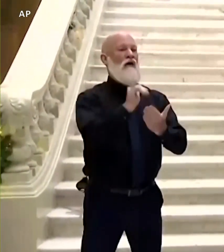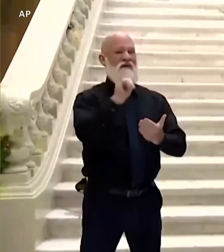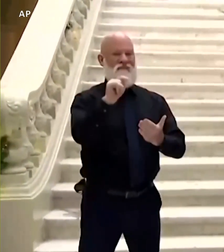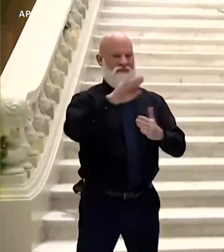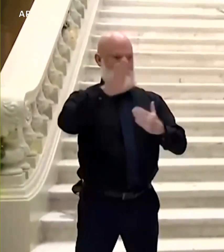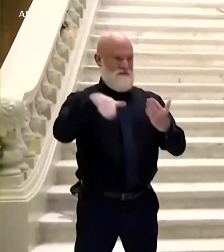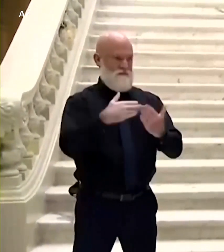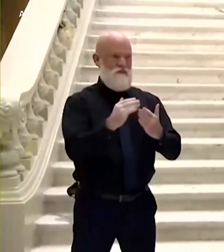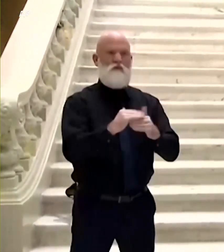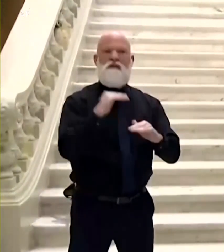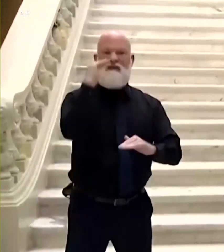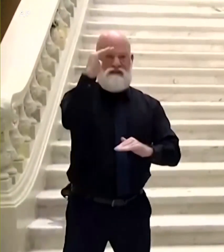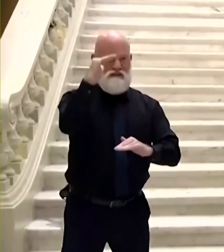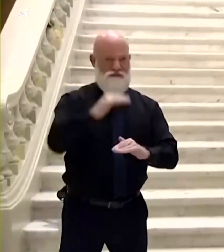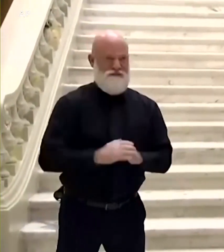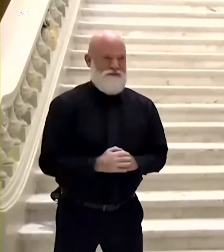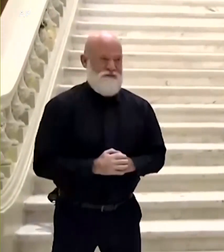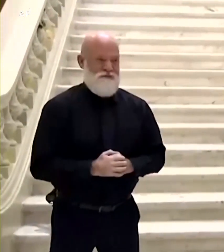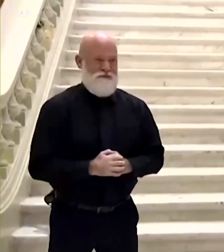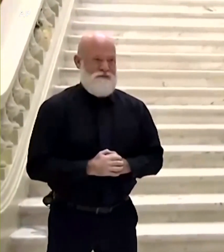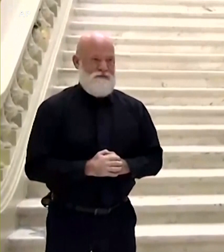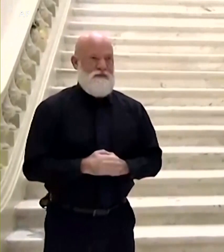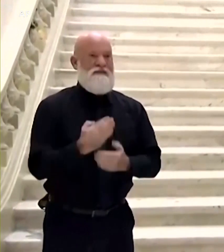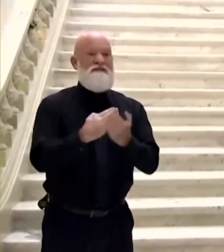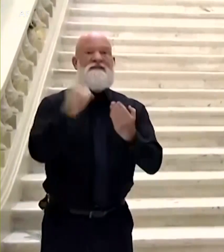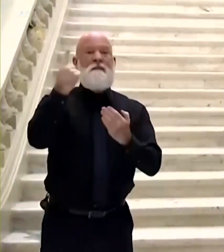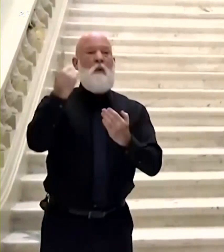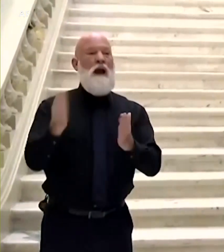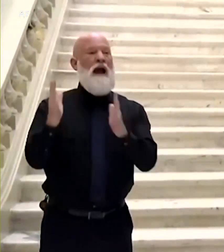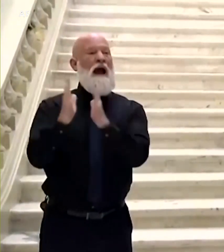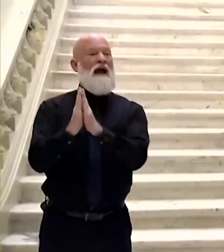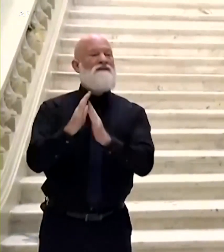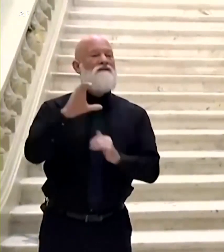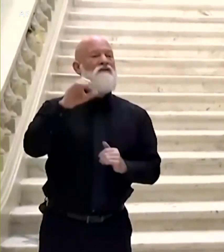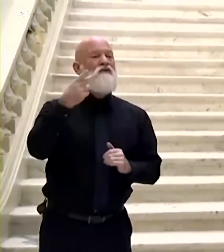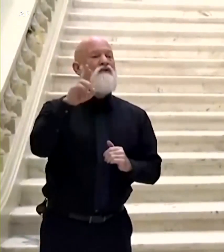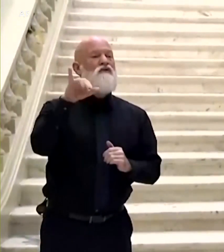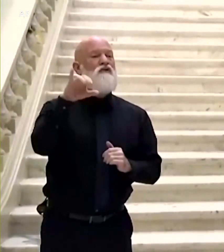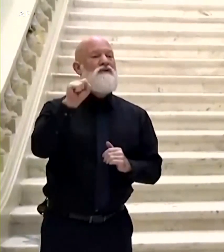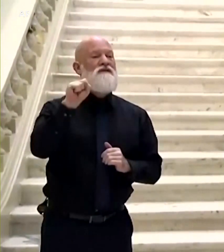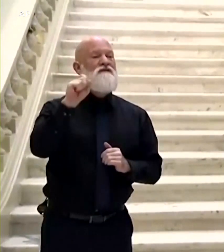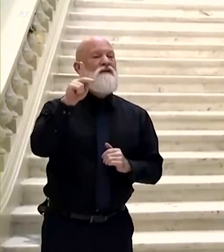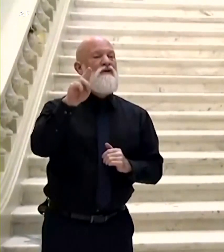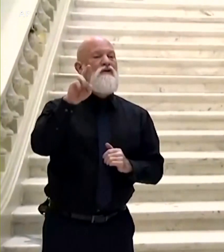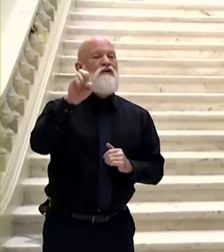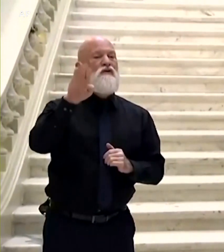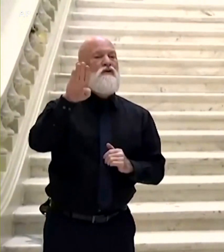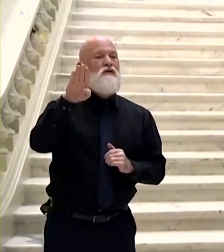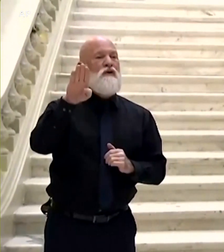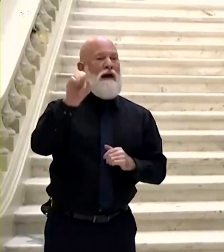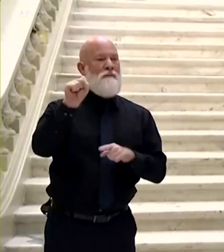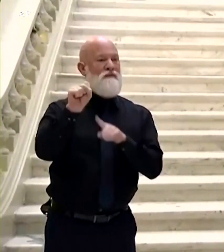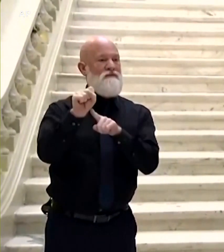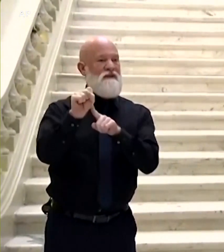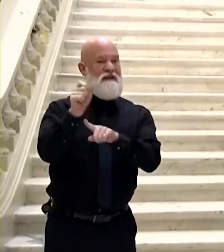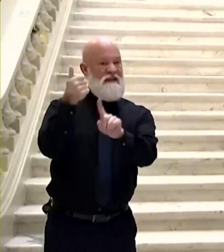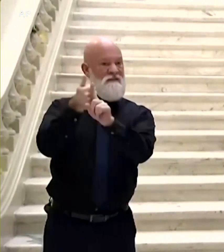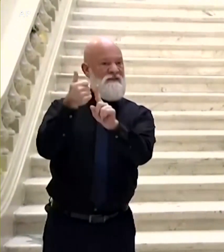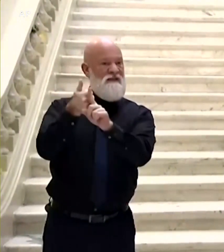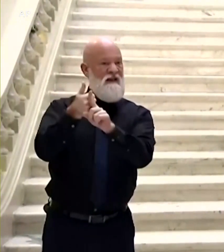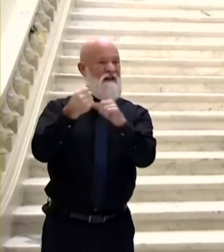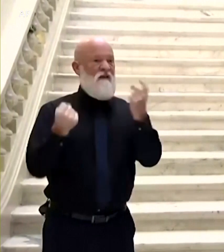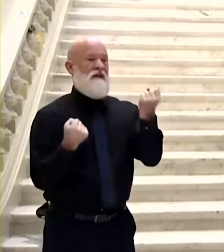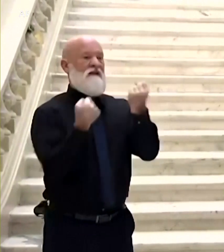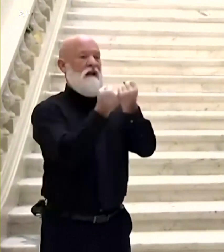Tout ça est allé trop loin, bien trop loin. Joey DiGenova a demandé aujourd'hui que Chris Krebs, un patriote qui